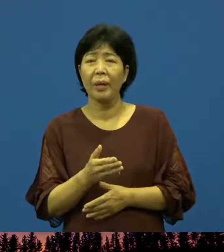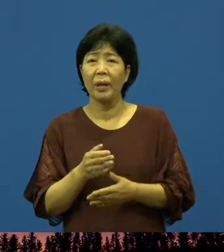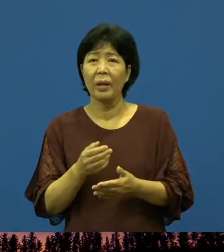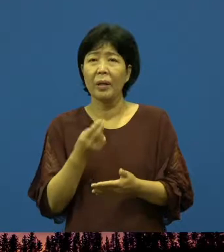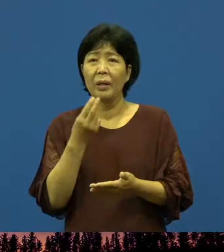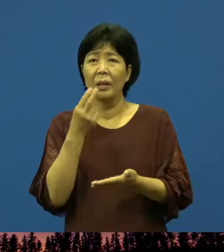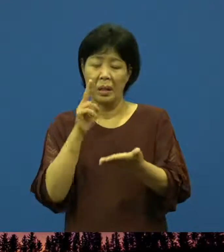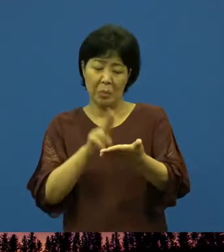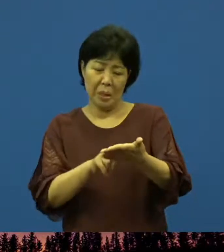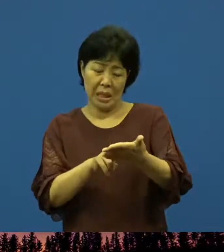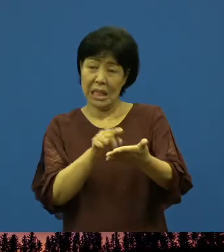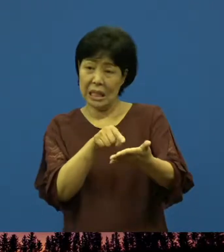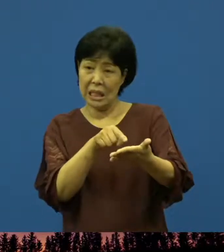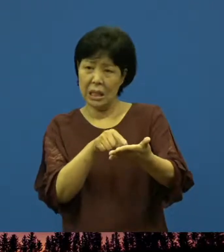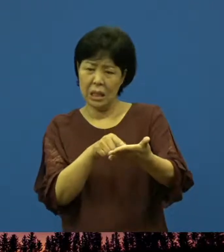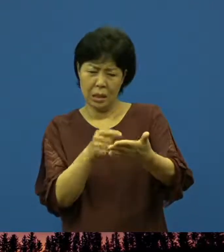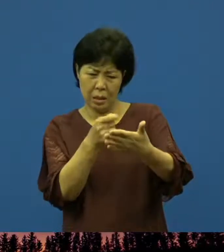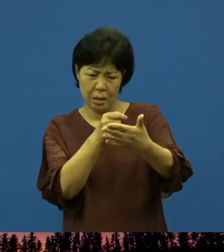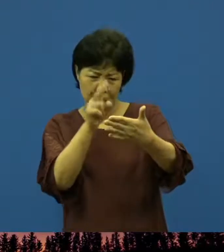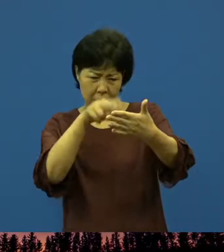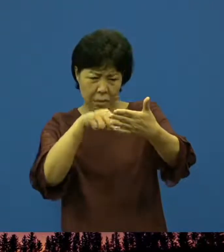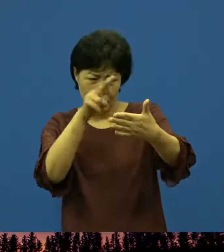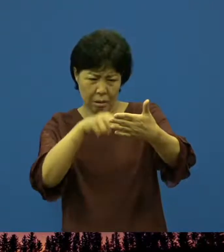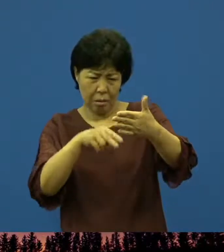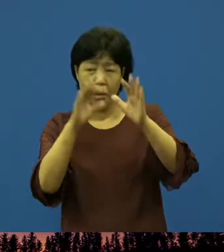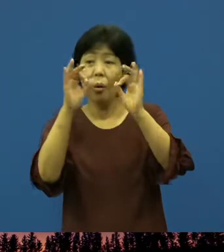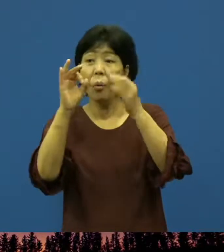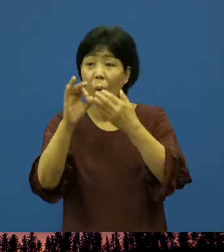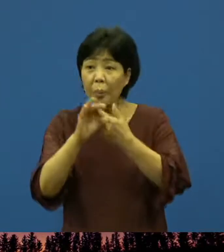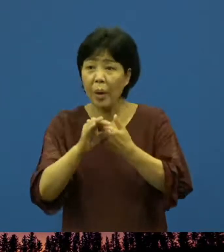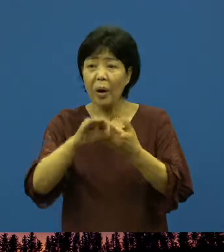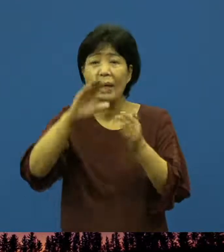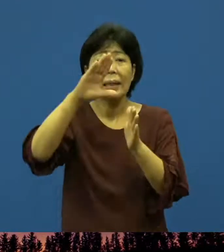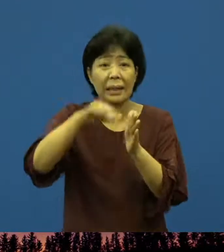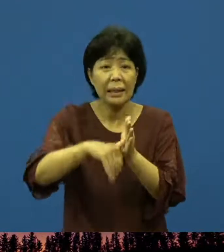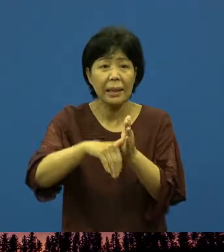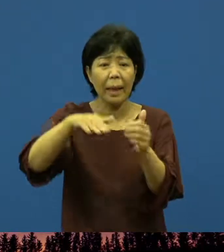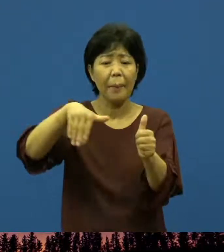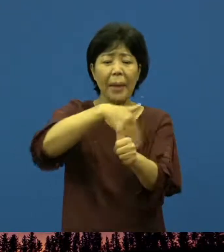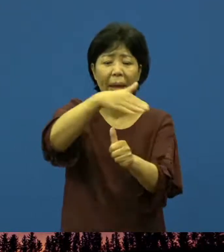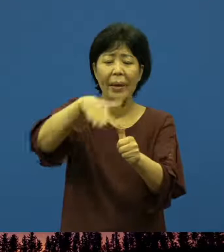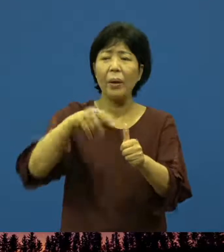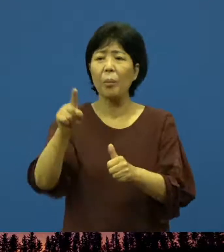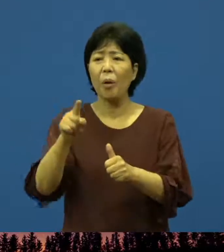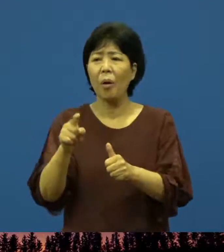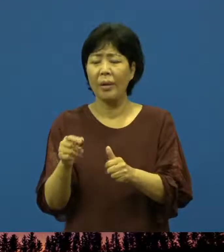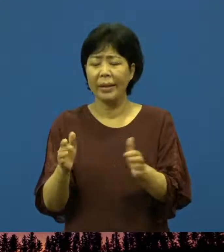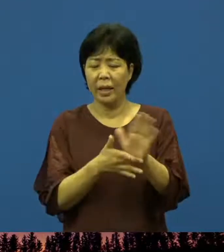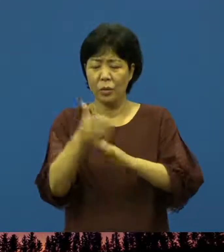것은 시대적 배경입니다. 요한 1서는 예수님이 죽으시고 부활하신 지